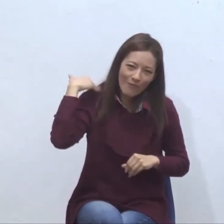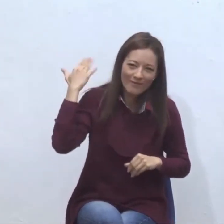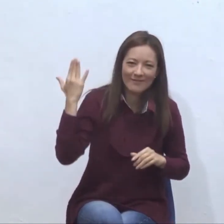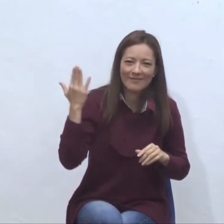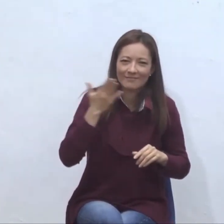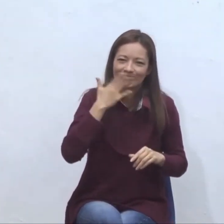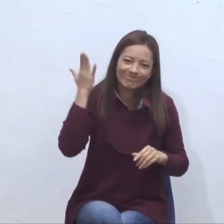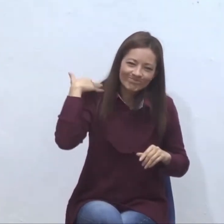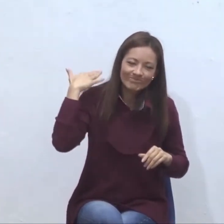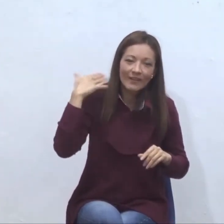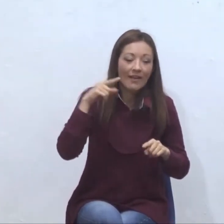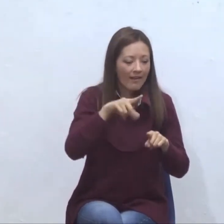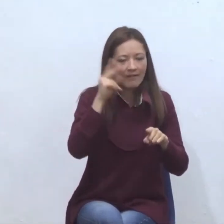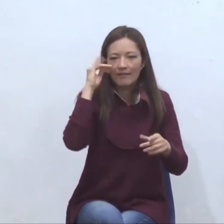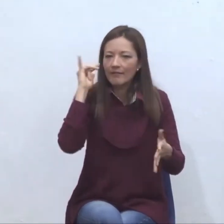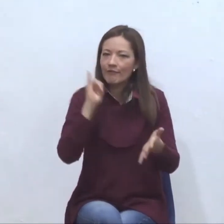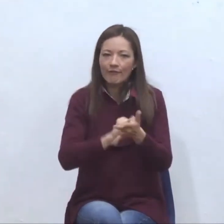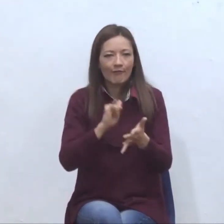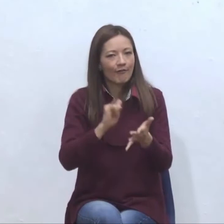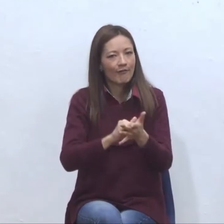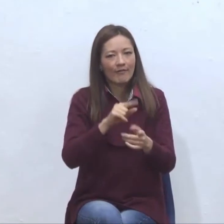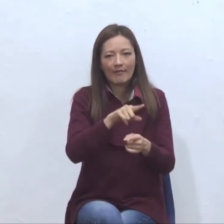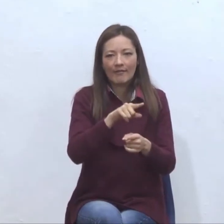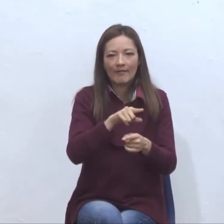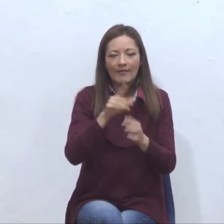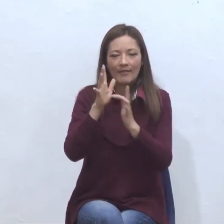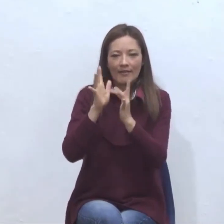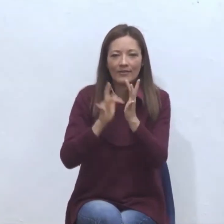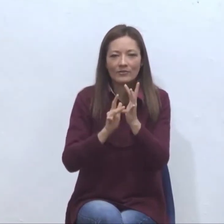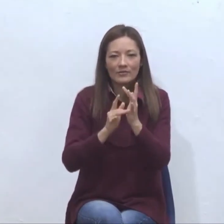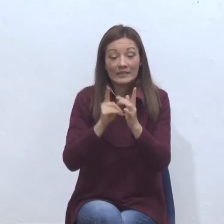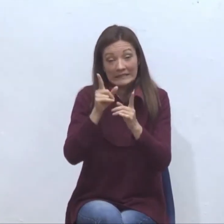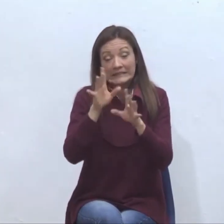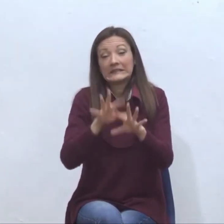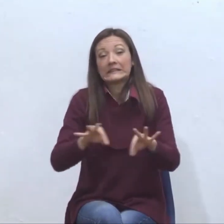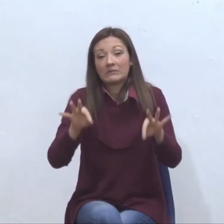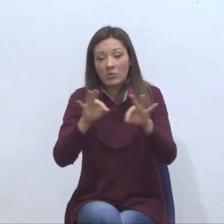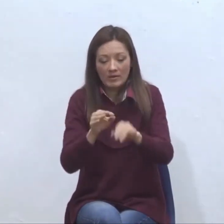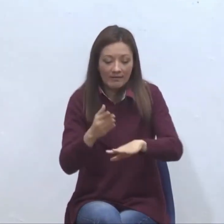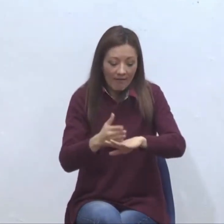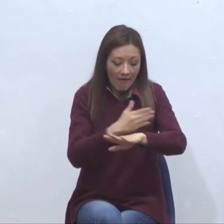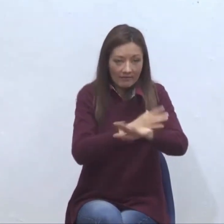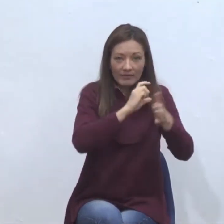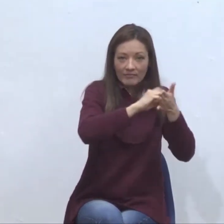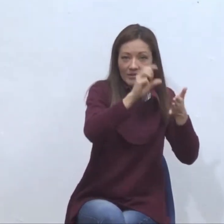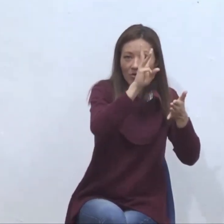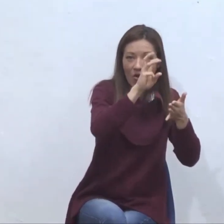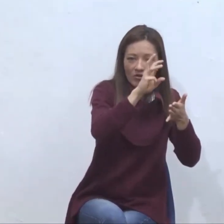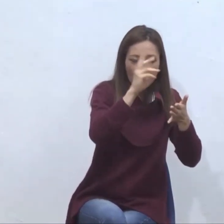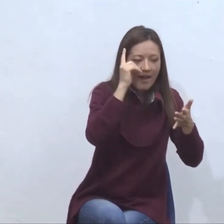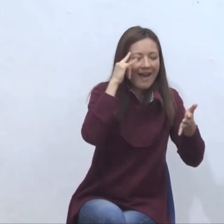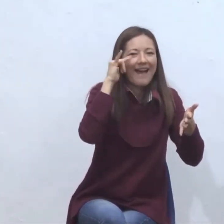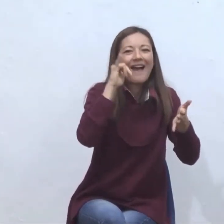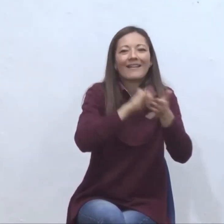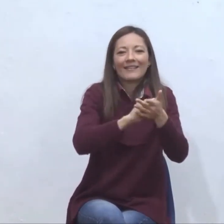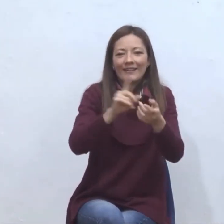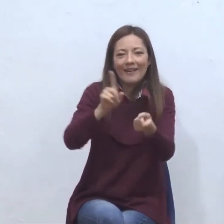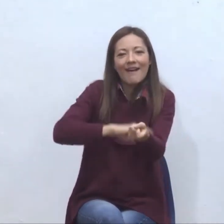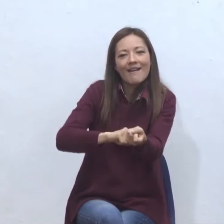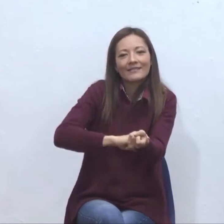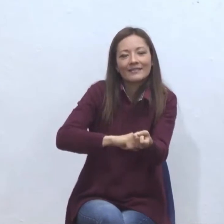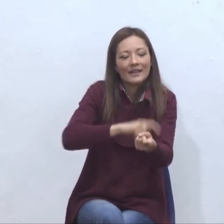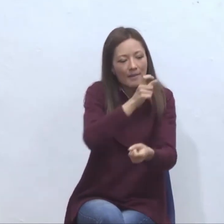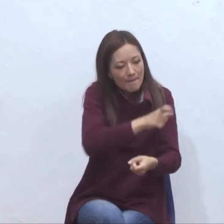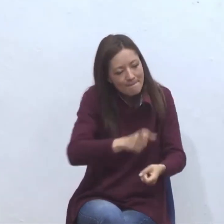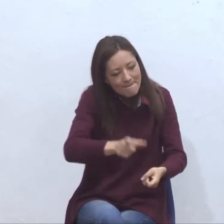Ese no creyó que él venía del Padre. Por eso es tan importante haber leído desde el versículo 8, porque está mostrando las características de